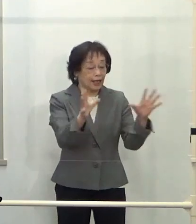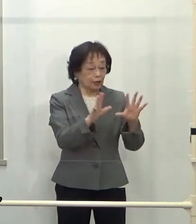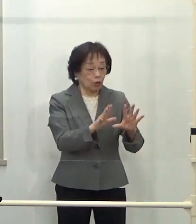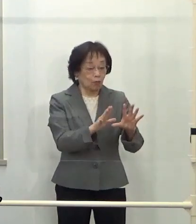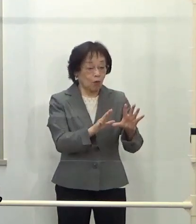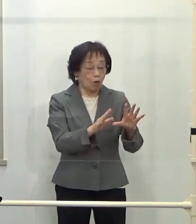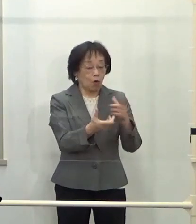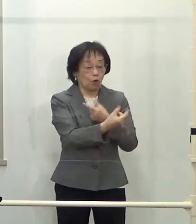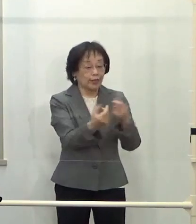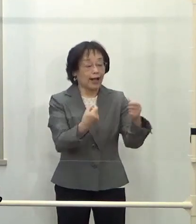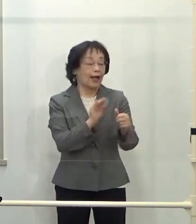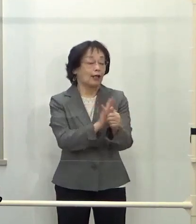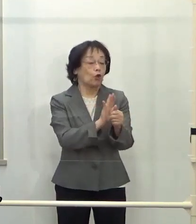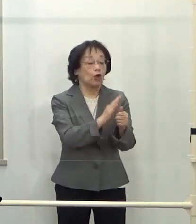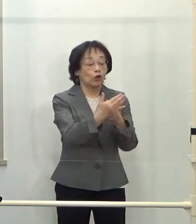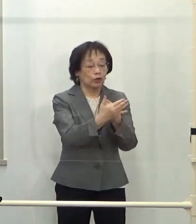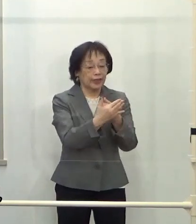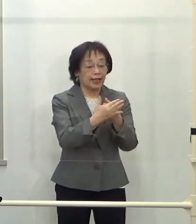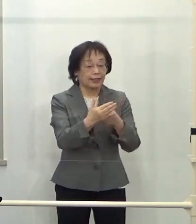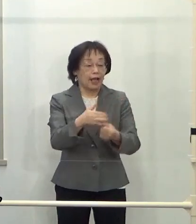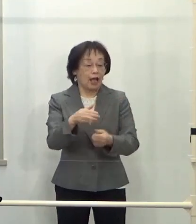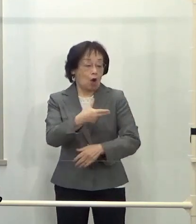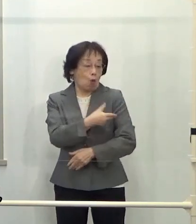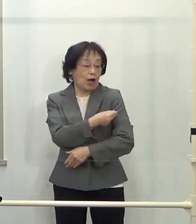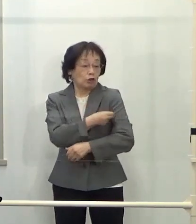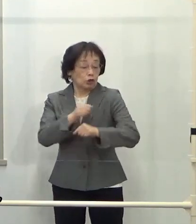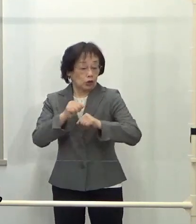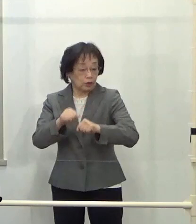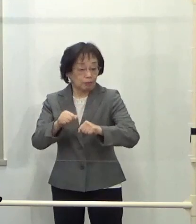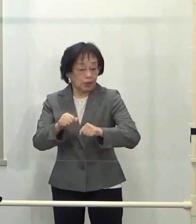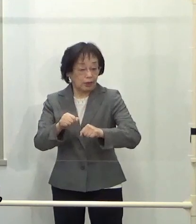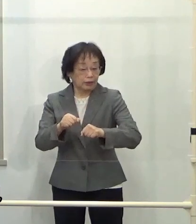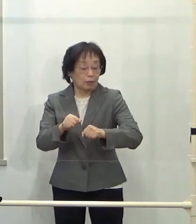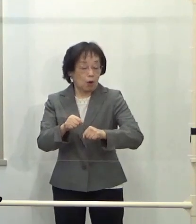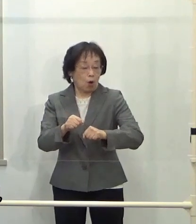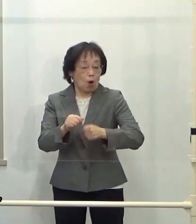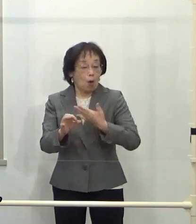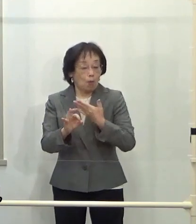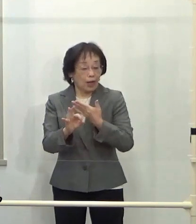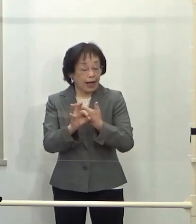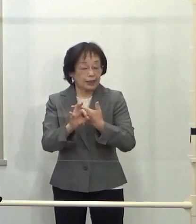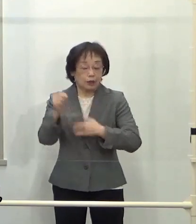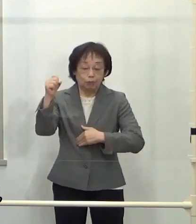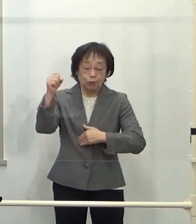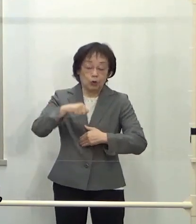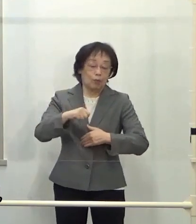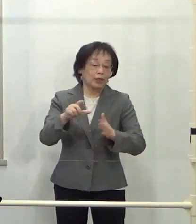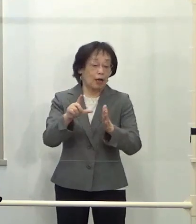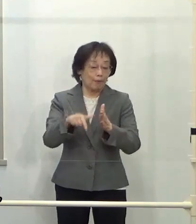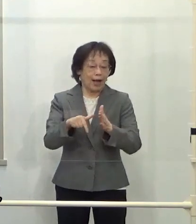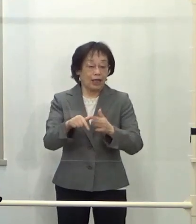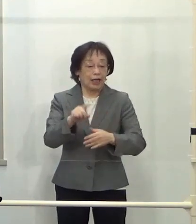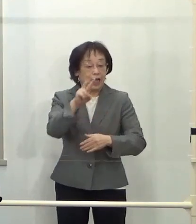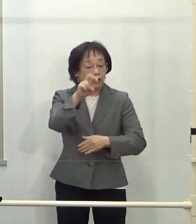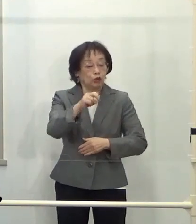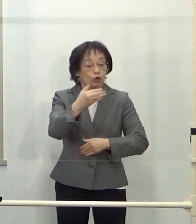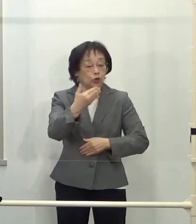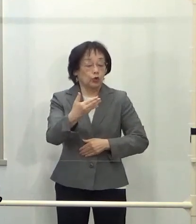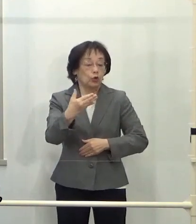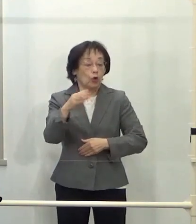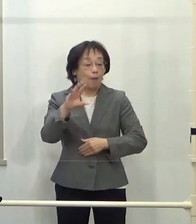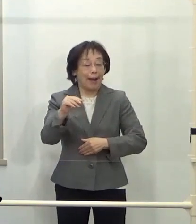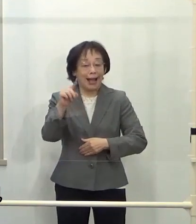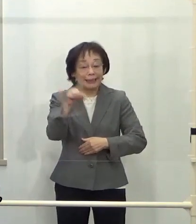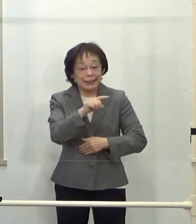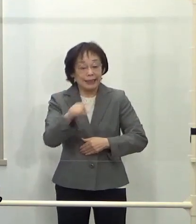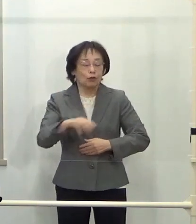それにしましてもですね、それを仮に認めるにしましても、やはり29万人の高齢者、そ